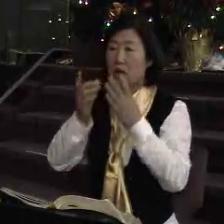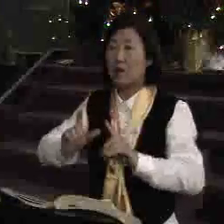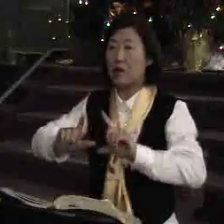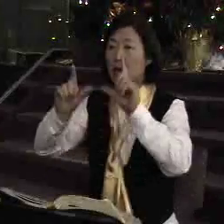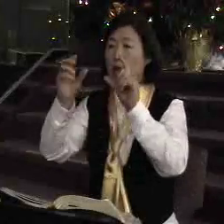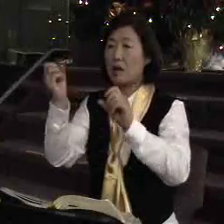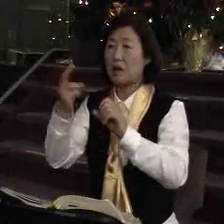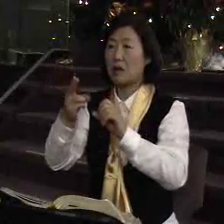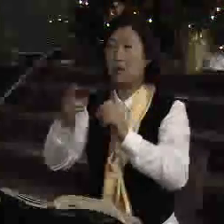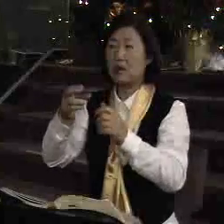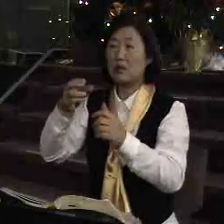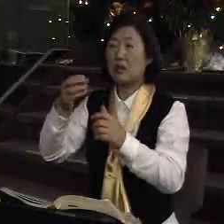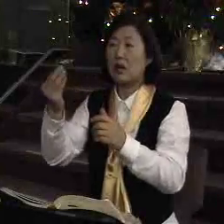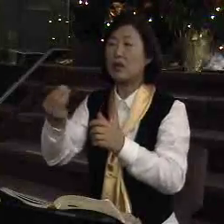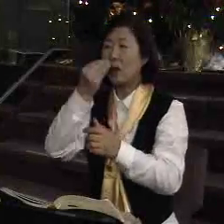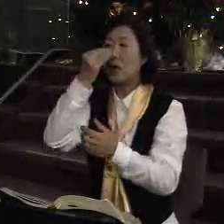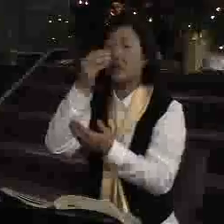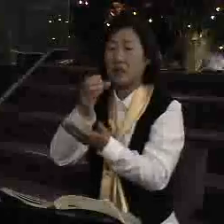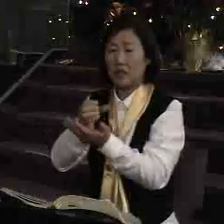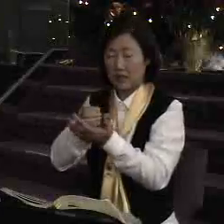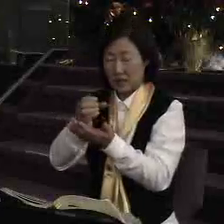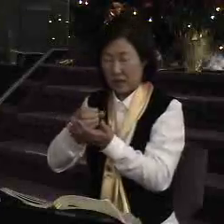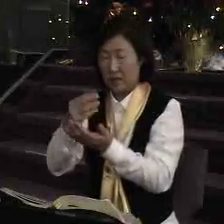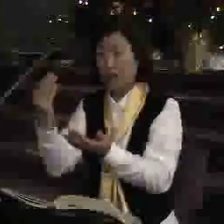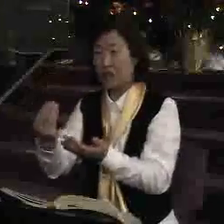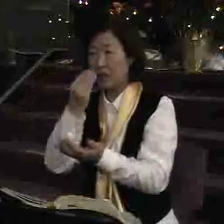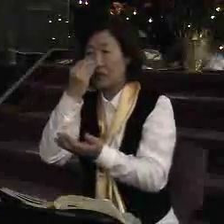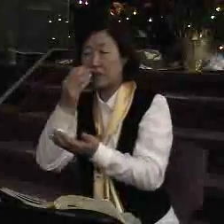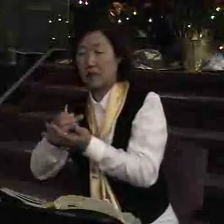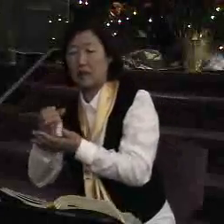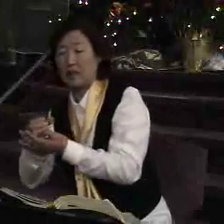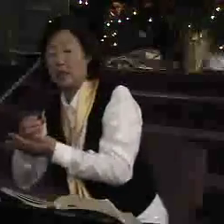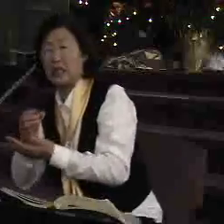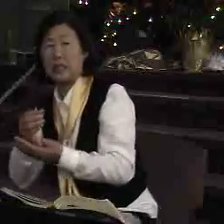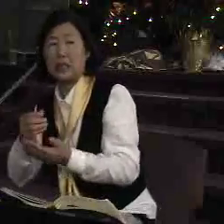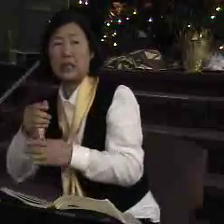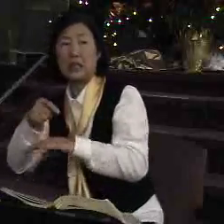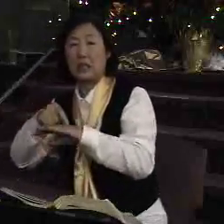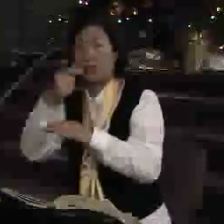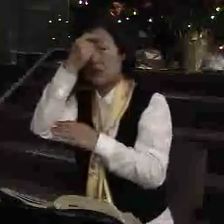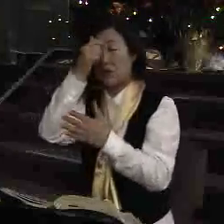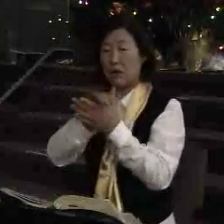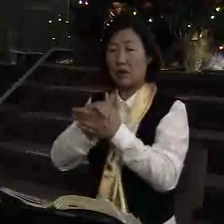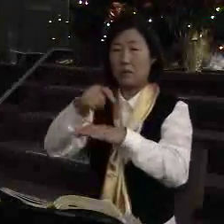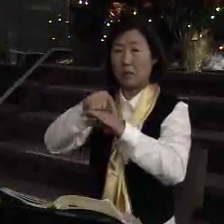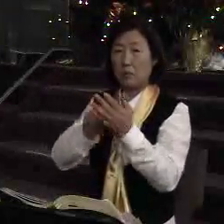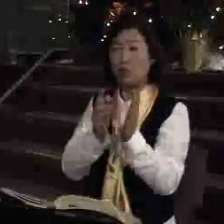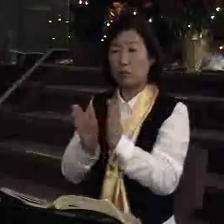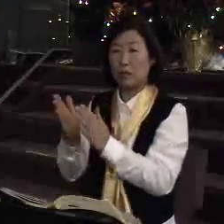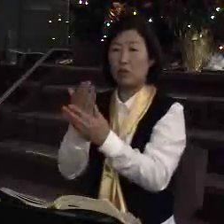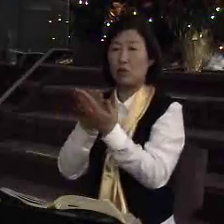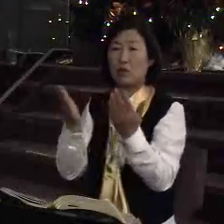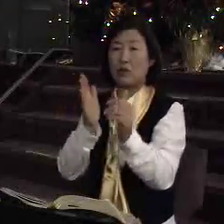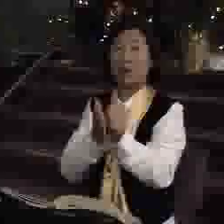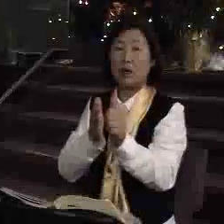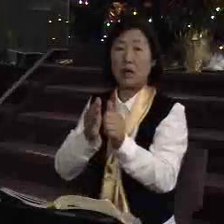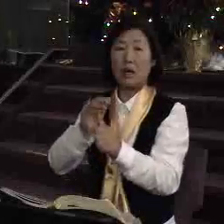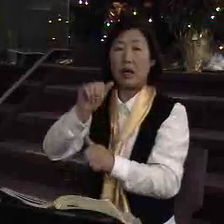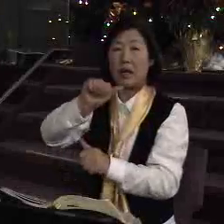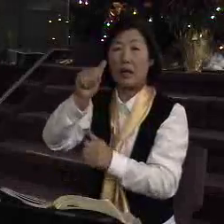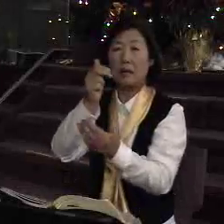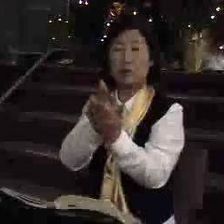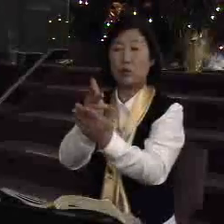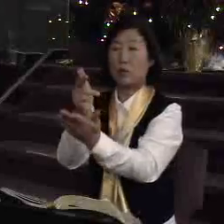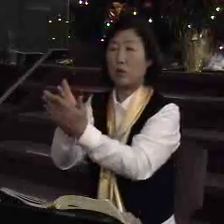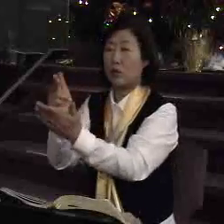갖게 되기 때문에 기도하는 마음으로 준비해 주시기를 바랍니다. 또한 NI 팜스에 저희가